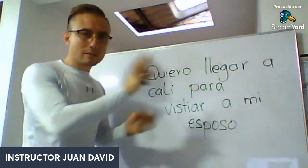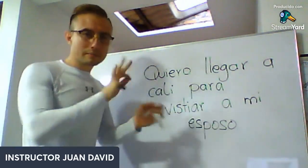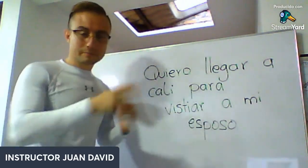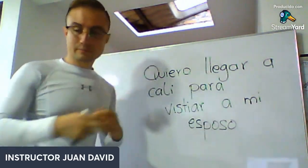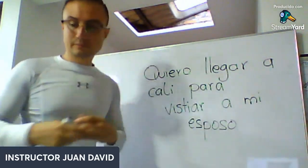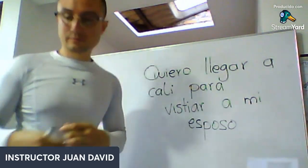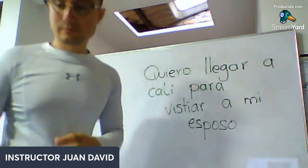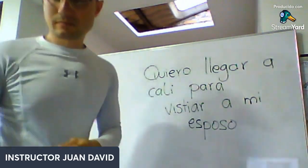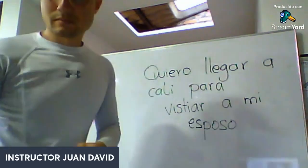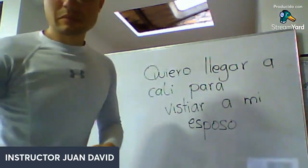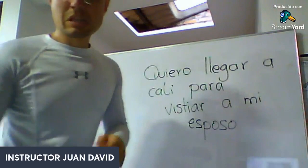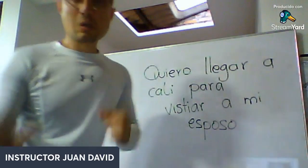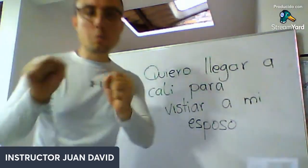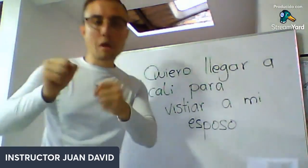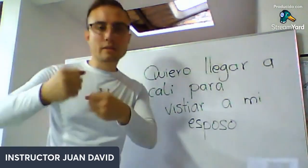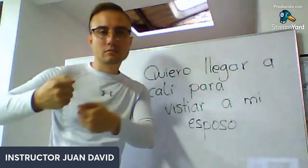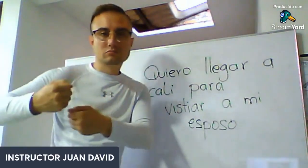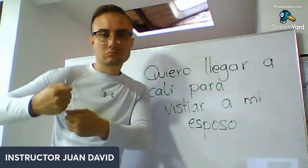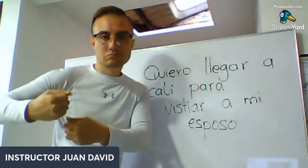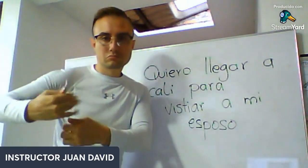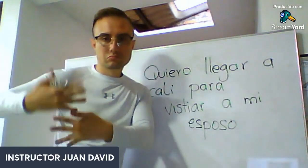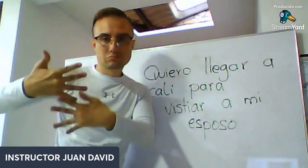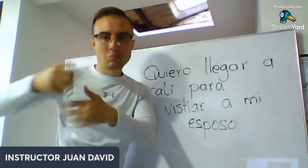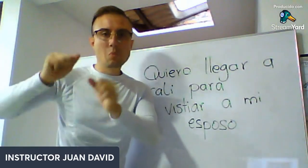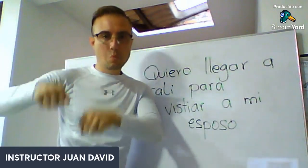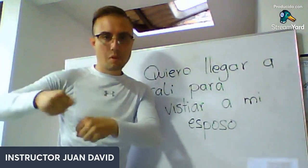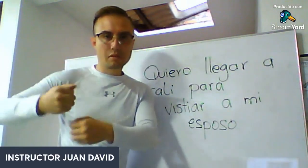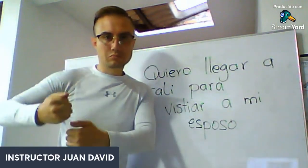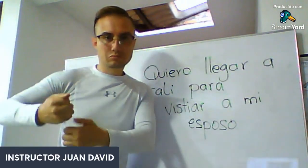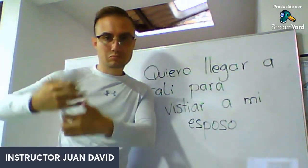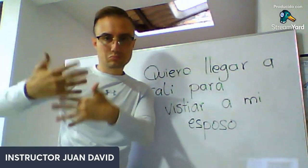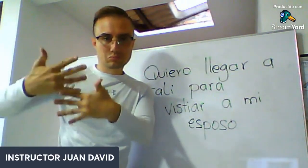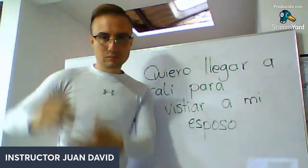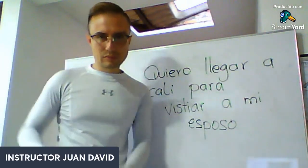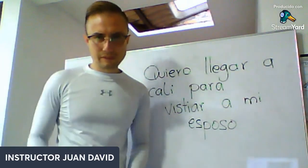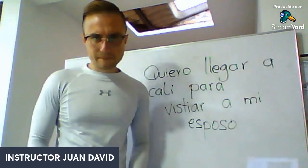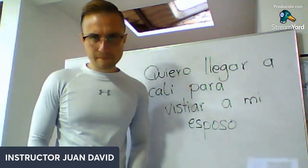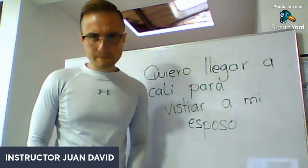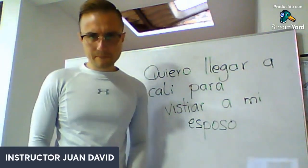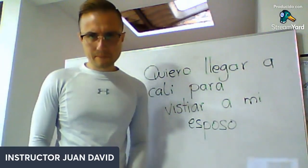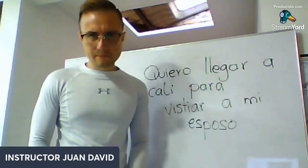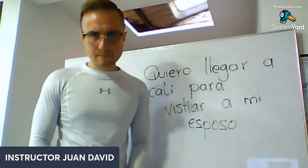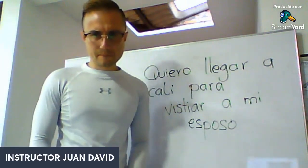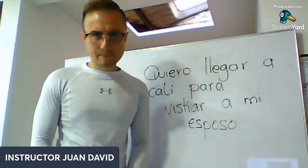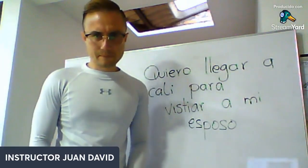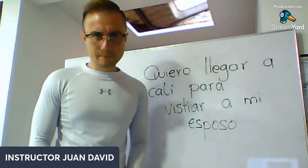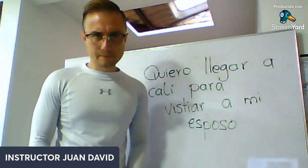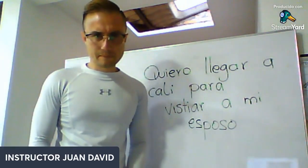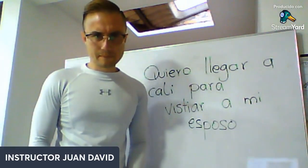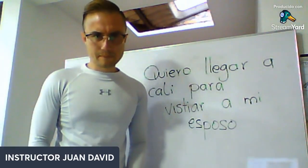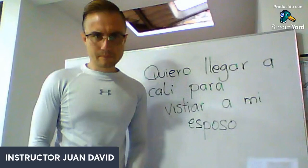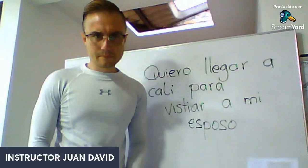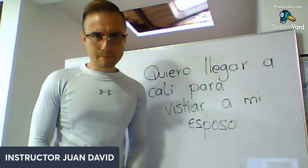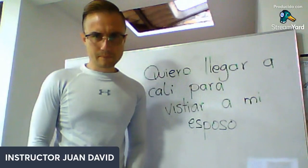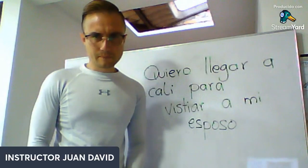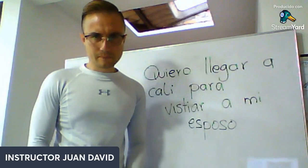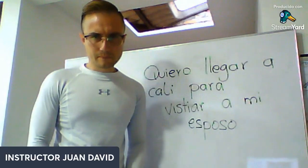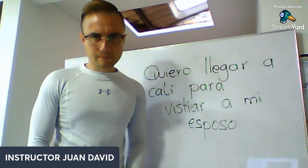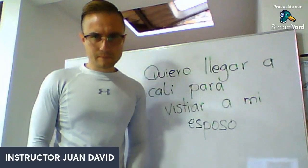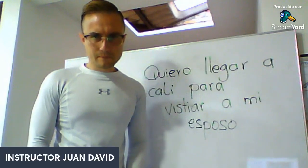entonces vamos a hacer esta prueba aquí ustedes van a organizar esta frase como yo lo he hecho y lo pueden